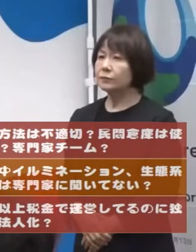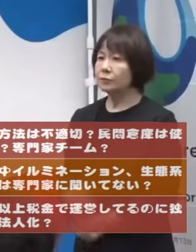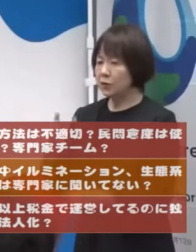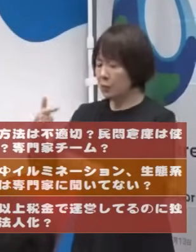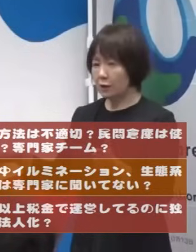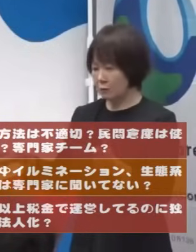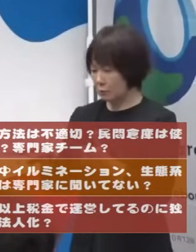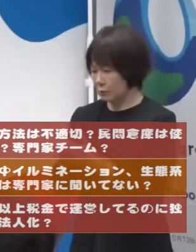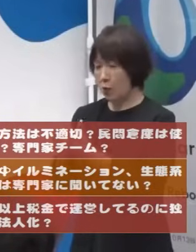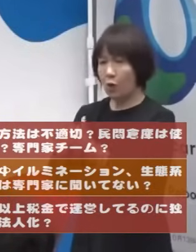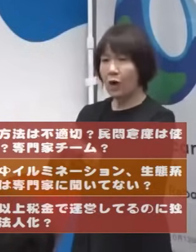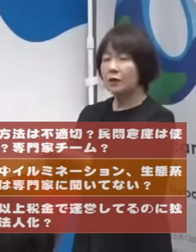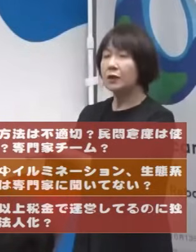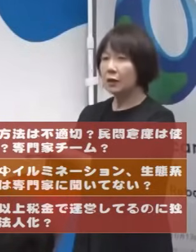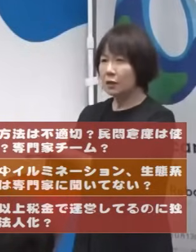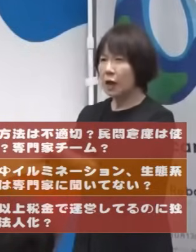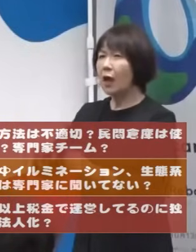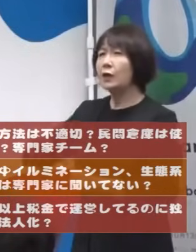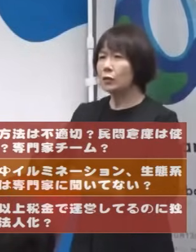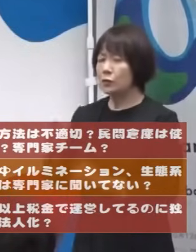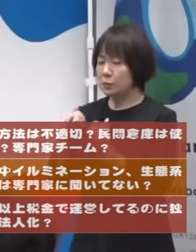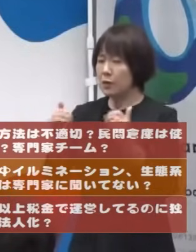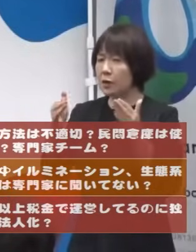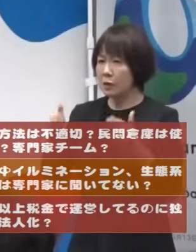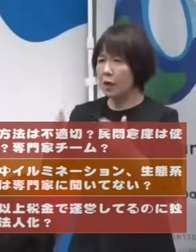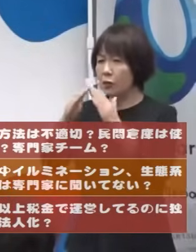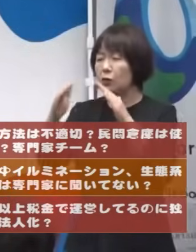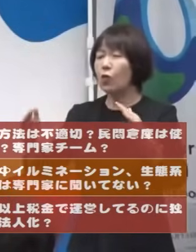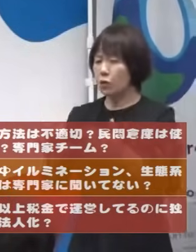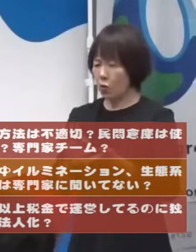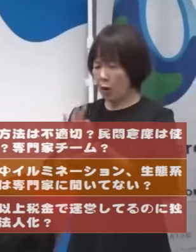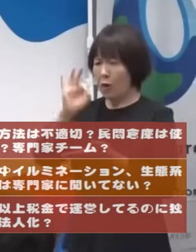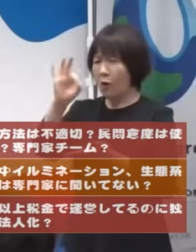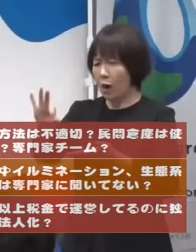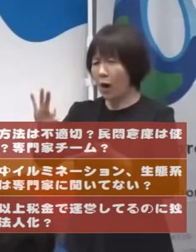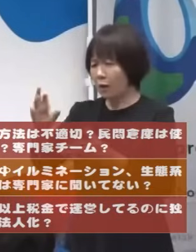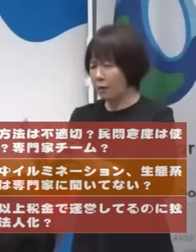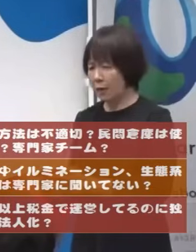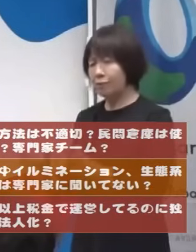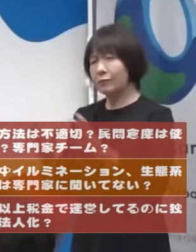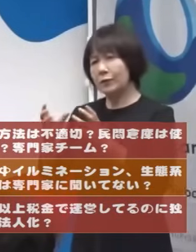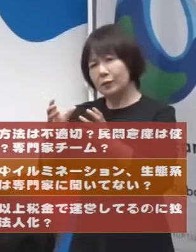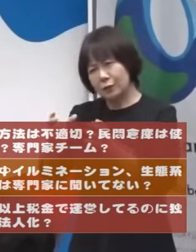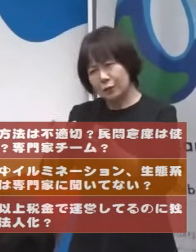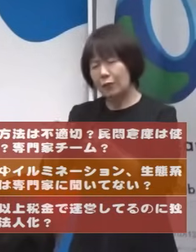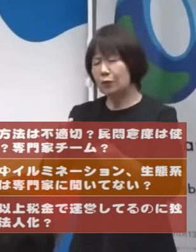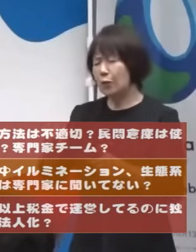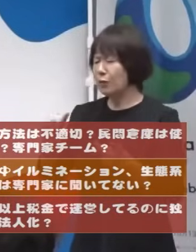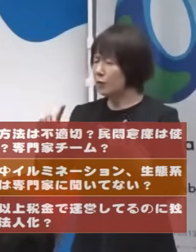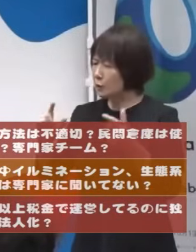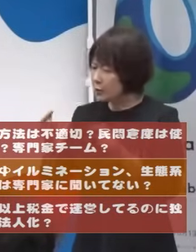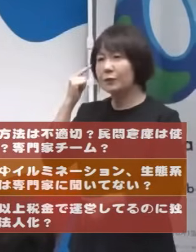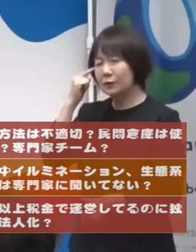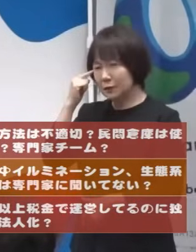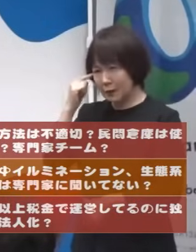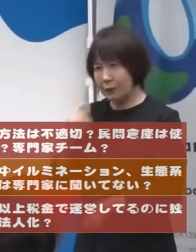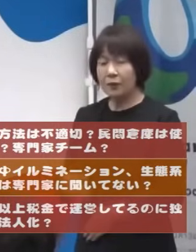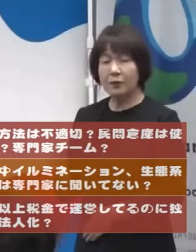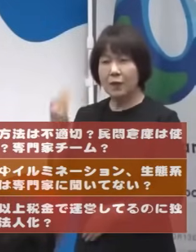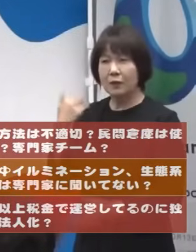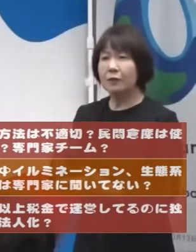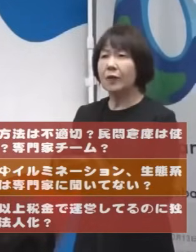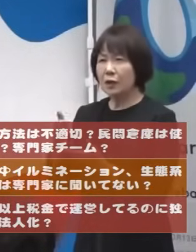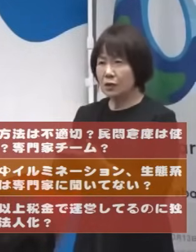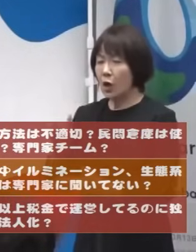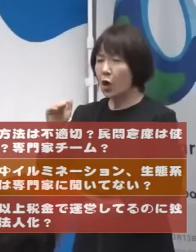6年間保管をしてきて、何か今急にこの民間の倉庫にお金をかけてやるというのも少し違うと思ってますので、先ほど申し上げた